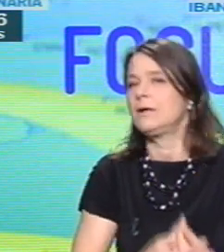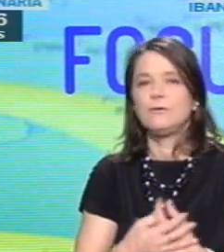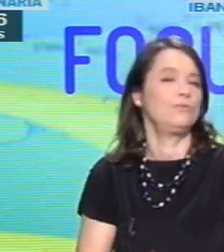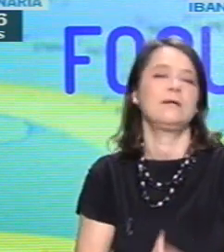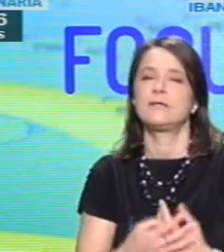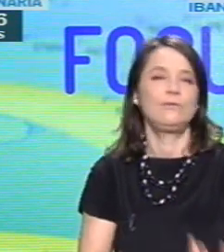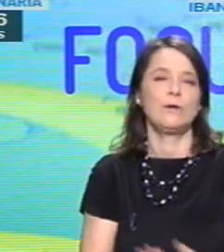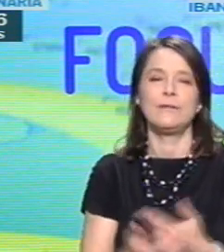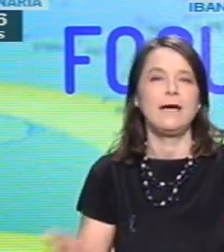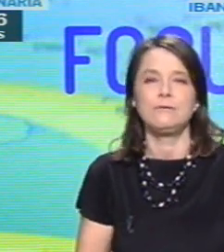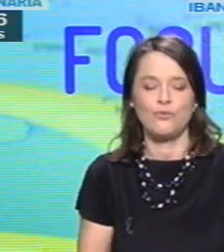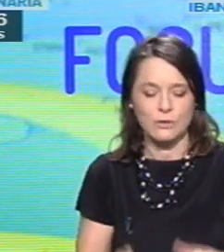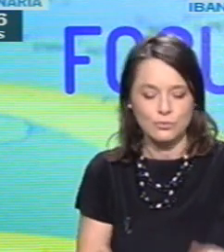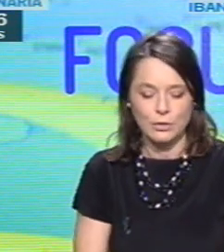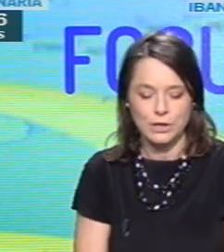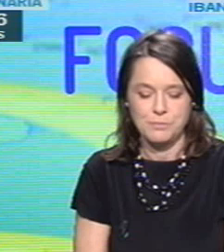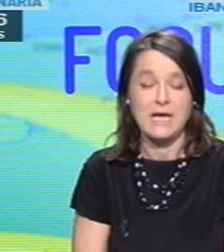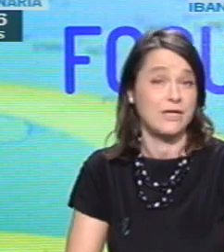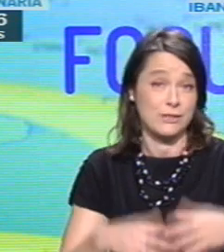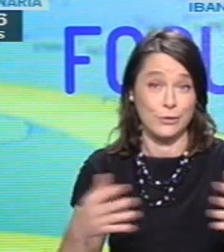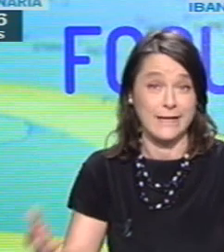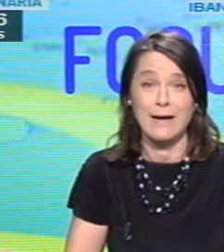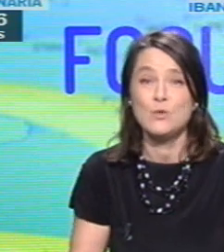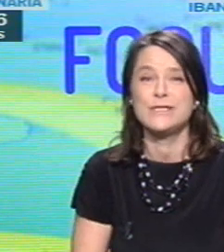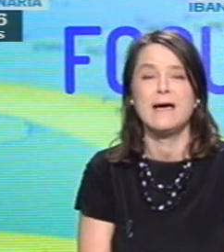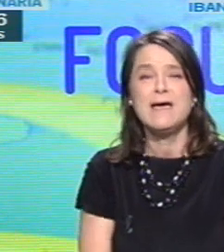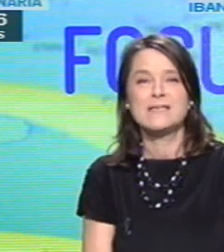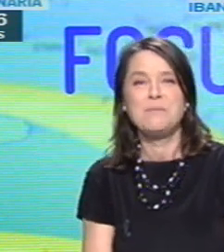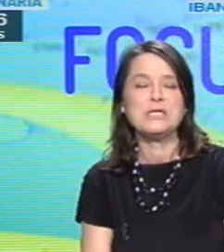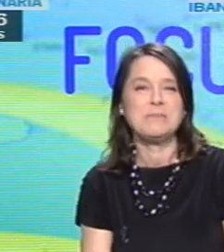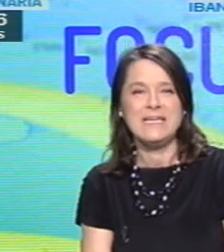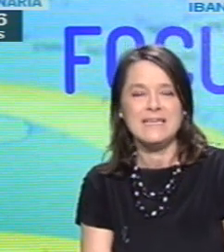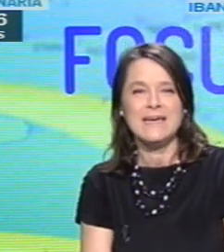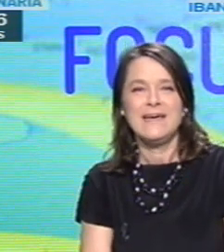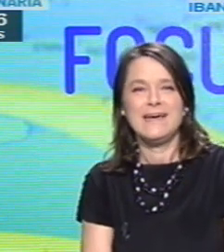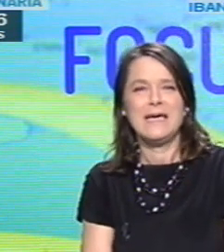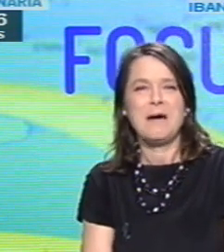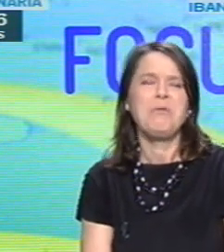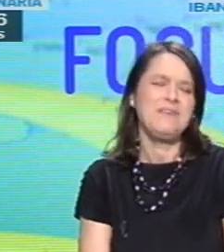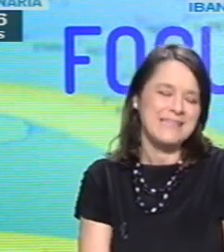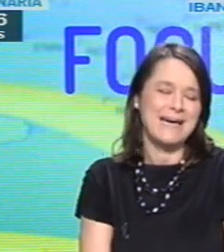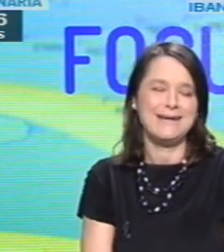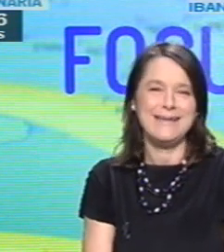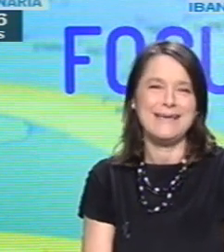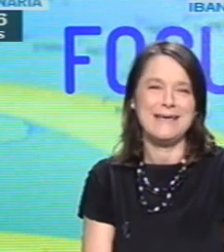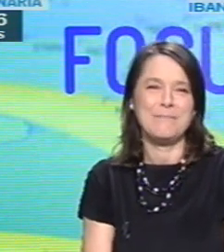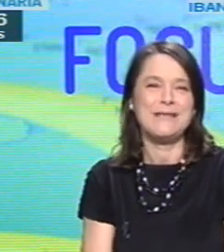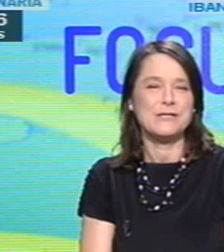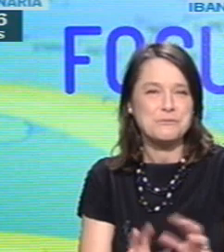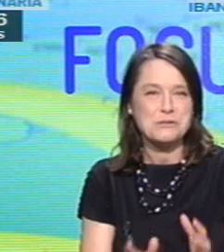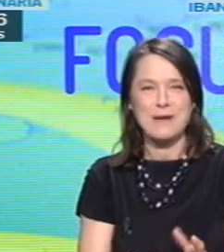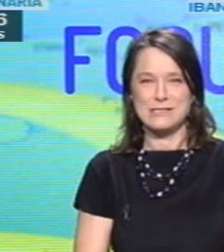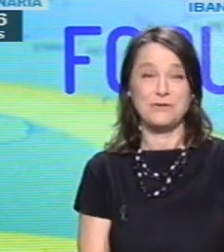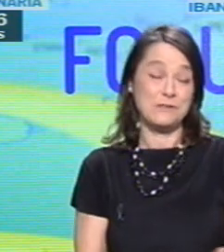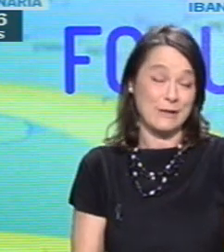pittura, la lettura, la scrittura, quant'altro, insomma tutto quello che ci piace, ascoltare la musica, semplicemente approfittarne e prenderci